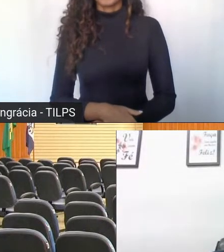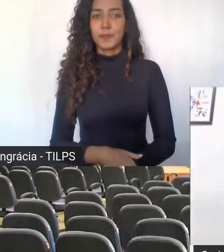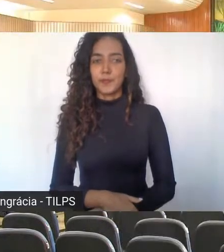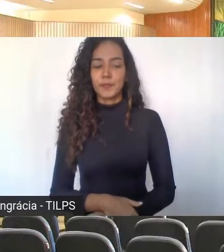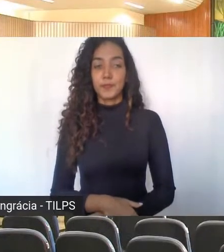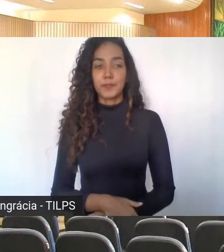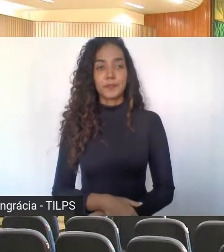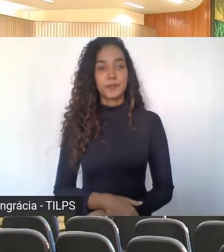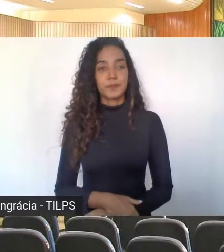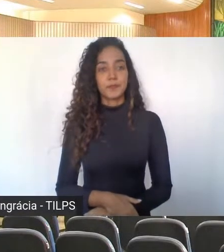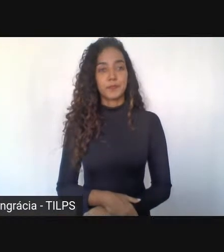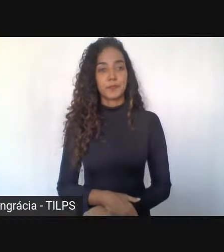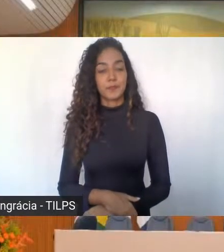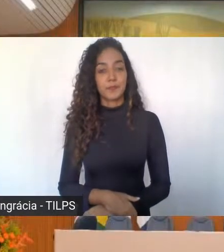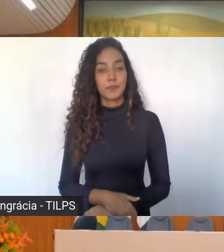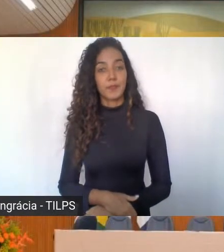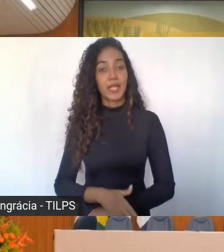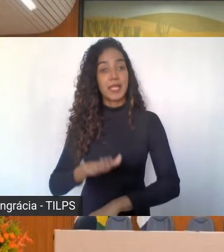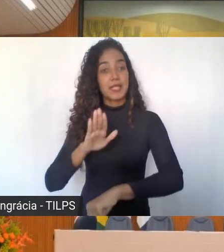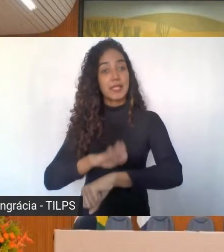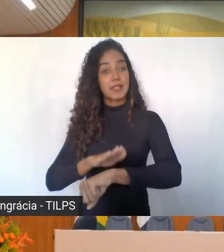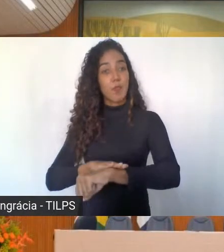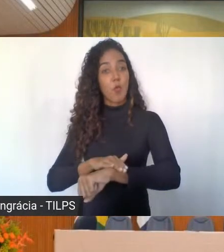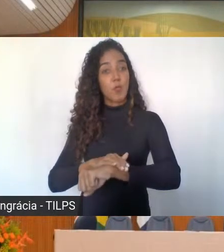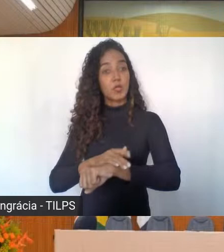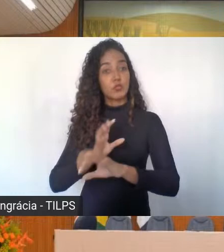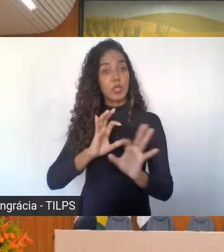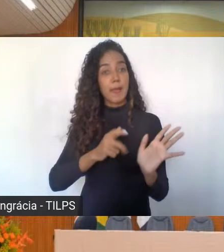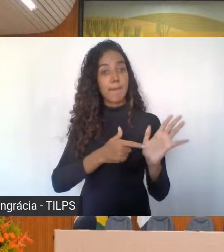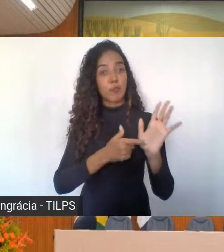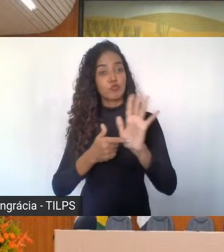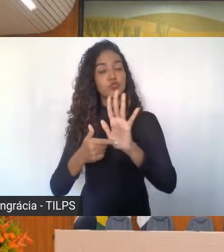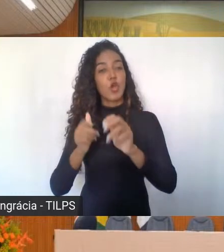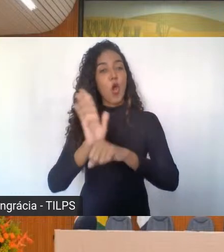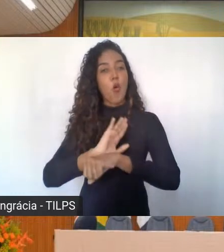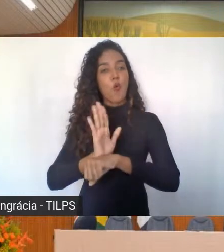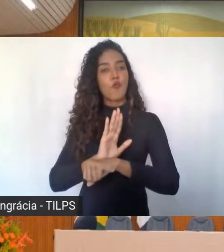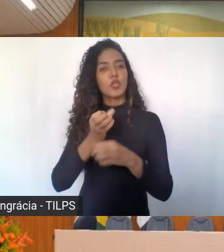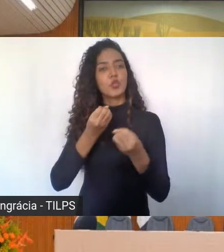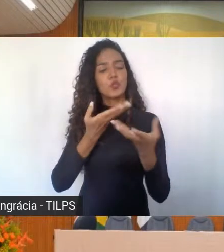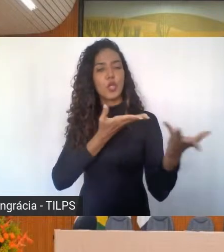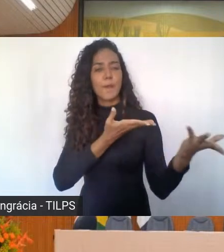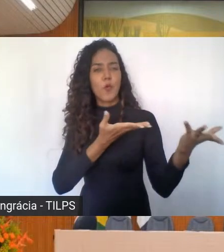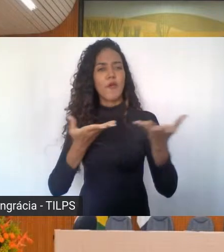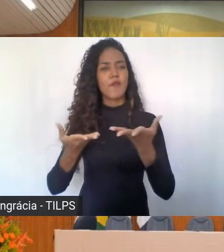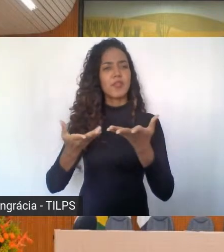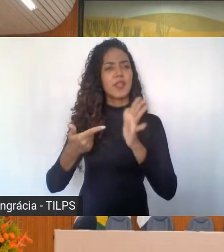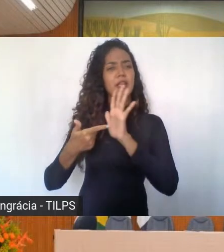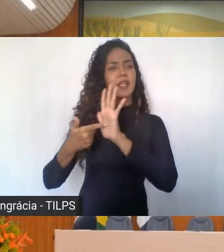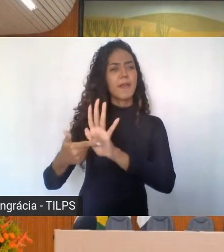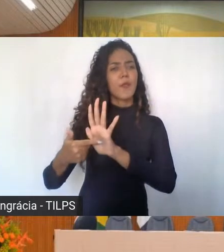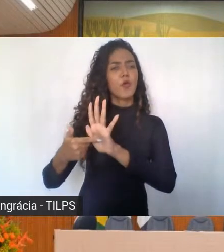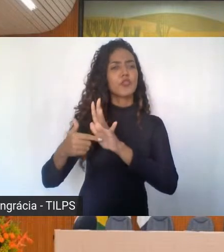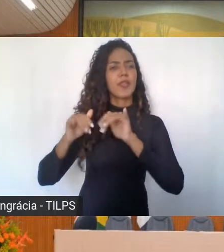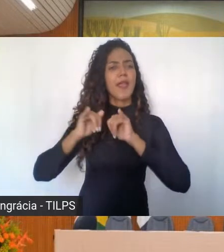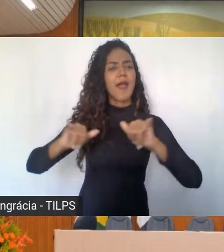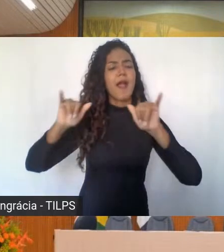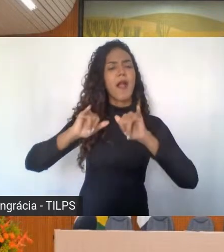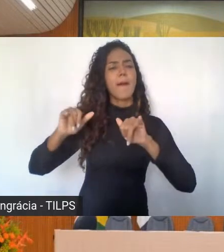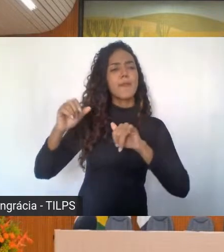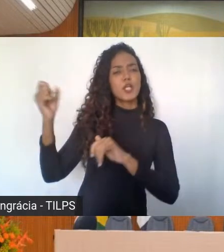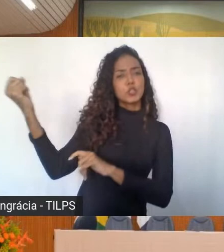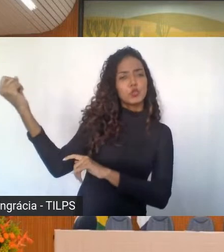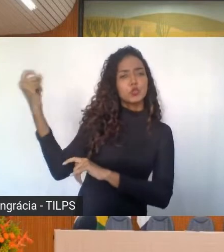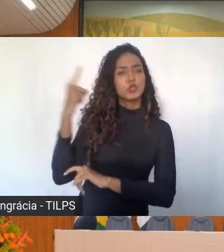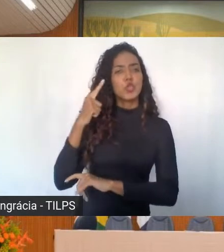Neste momento será exibido o vídeo de boas-vindas do semestre, que inclui a já tradicional campanha do Solzinho, que este ano